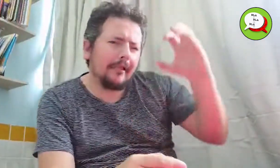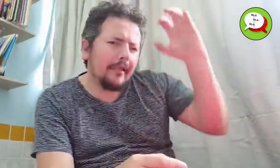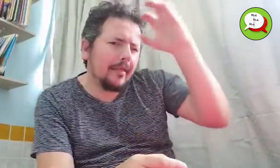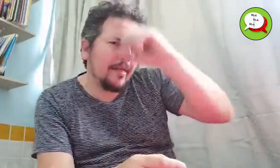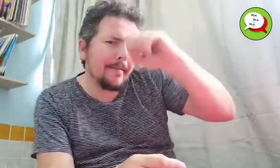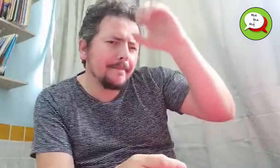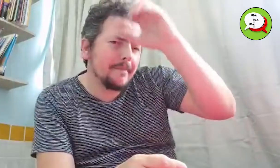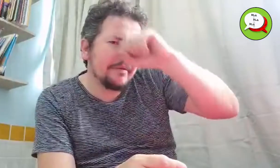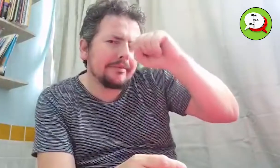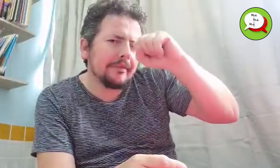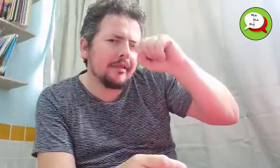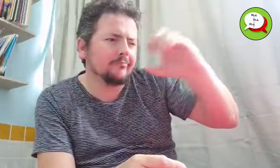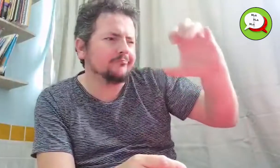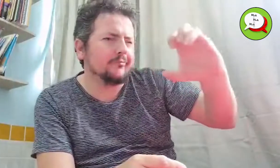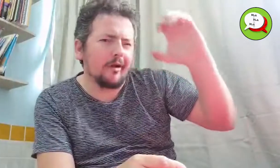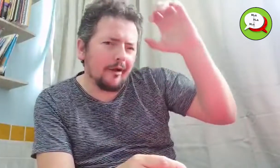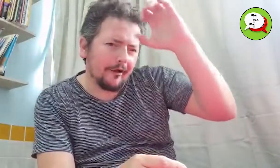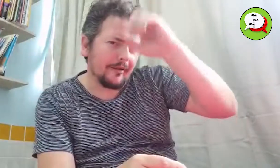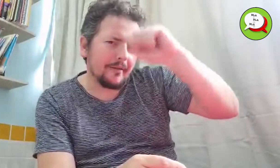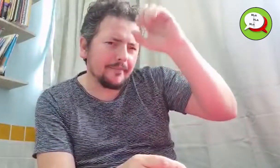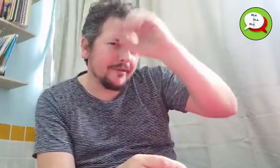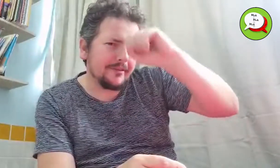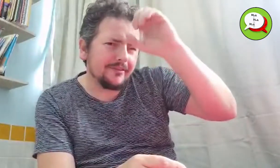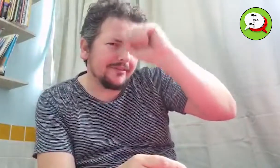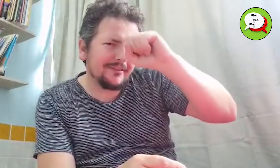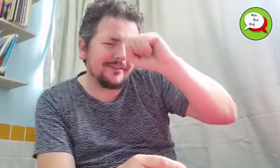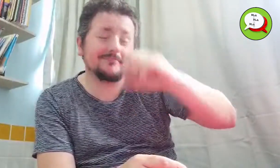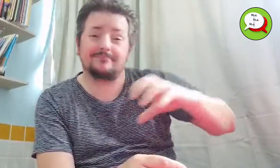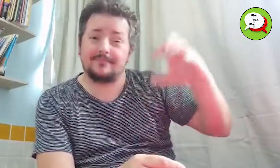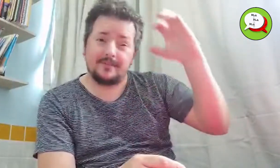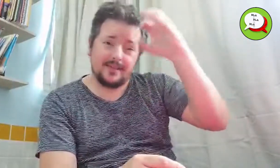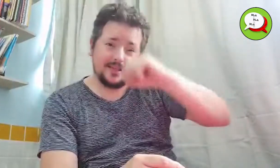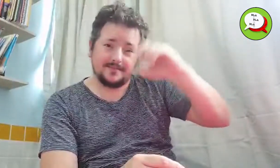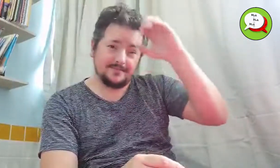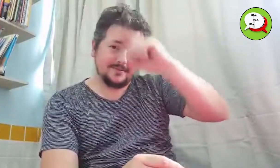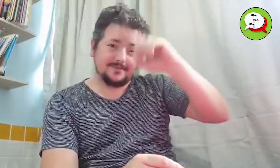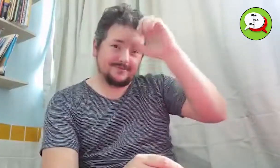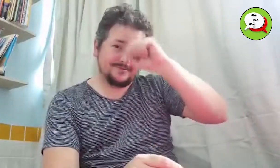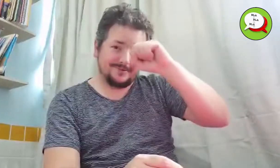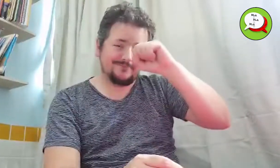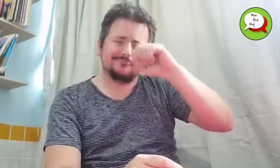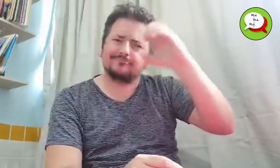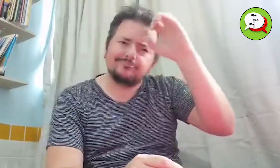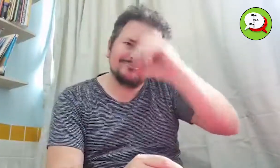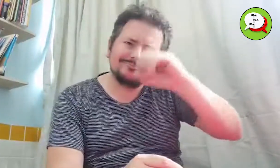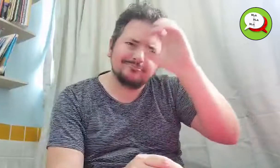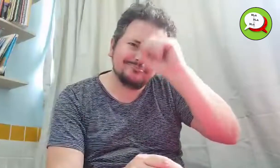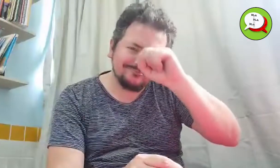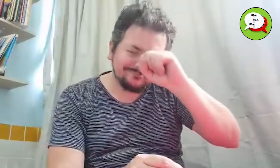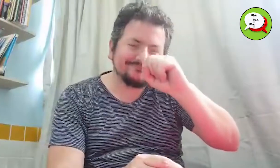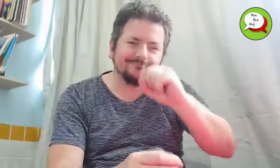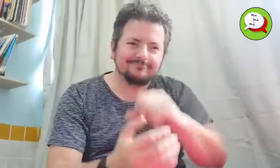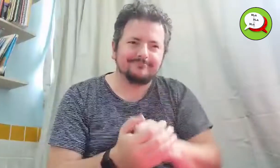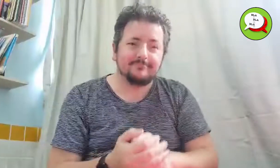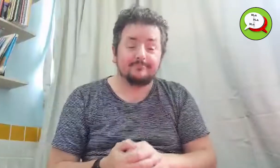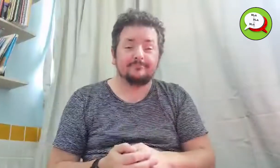de aprender. Aprender é um movimento de abre e fecha a mão na testa. Também é um sinal de